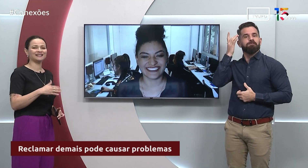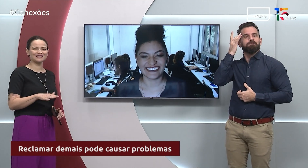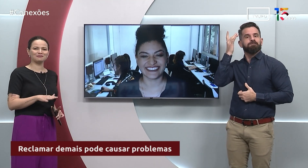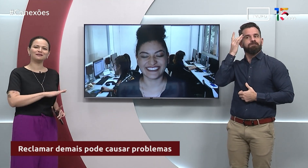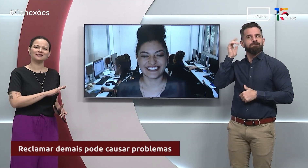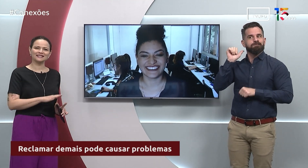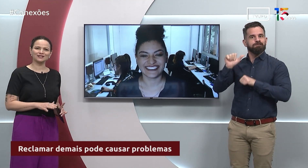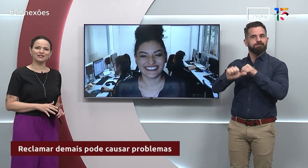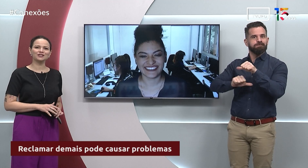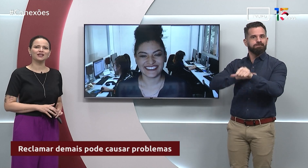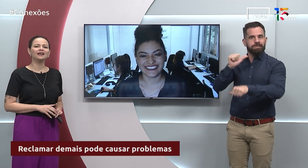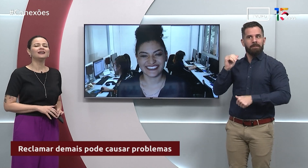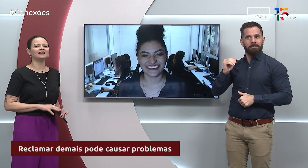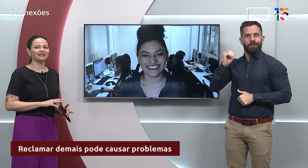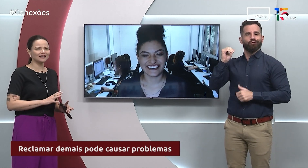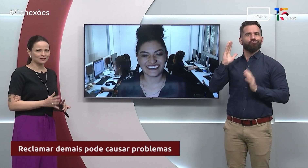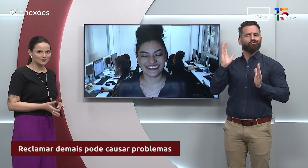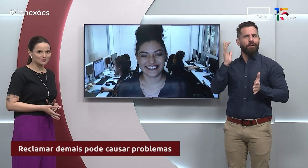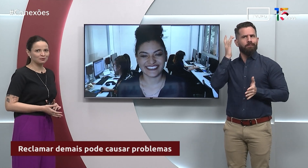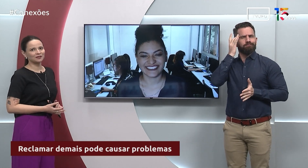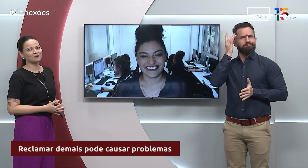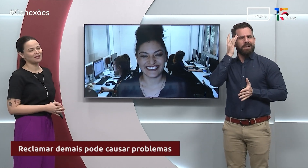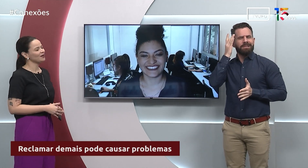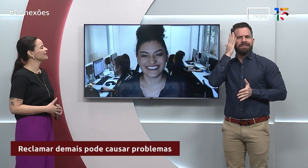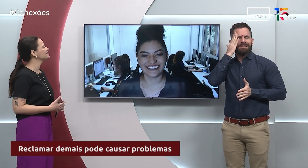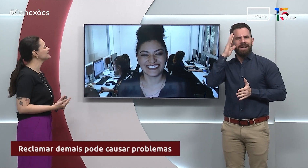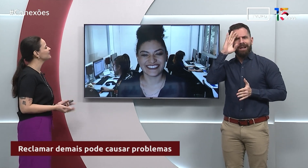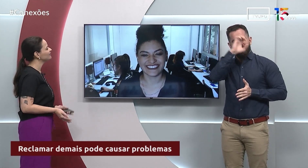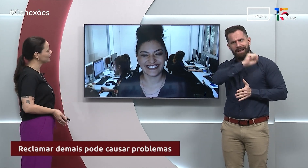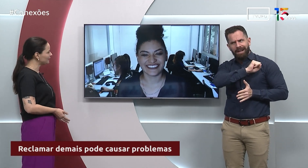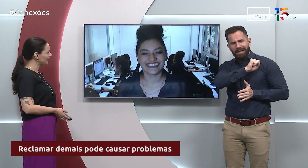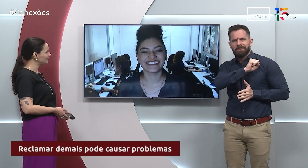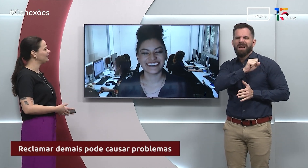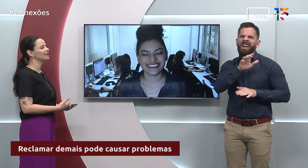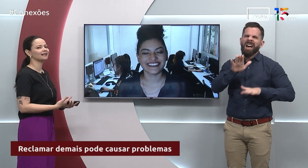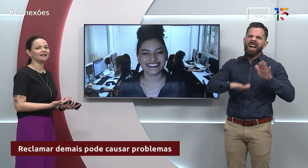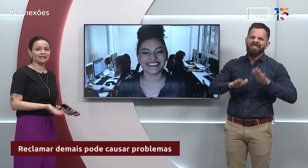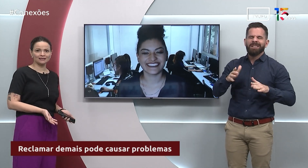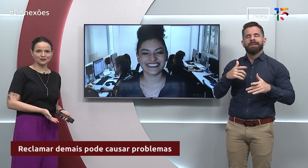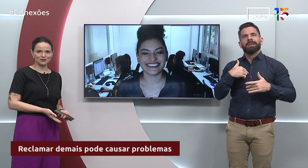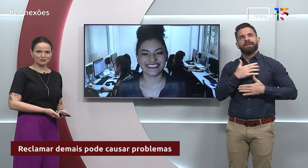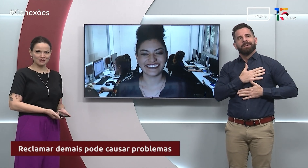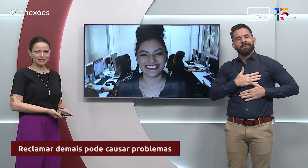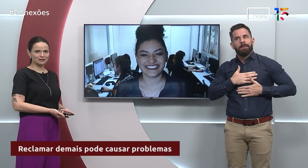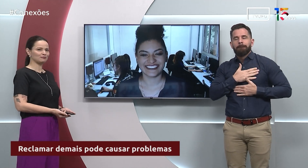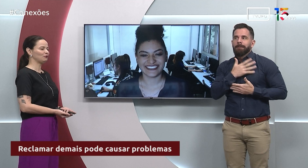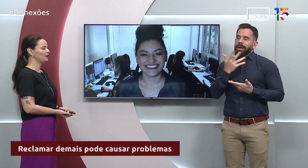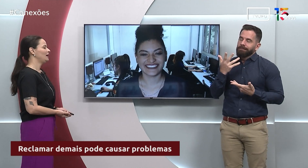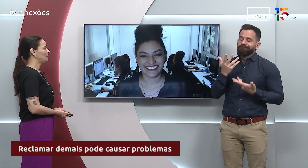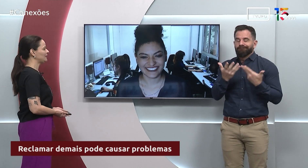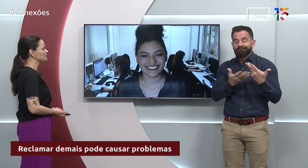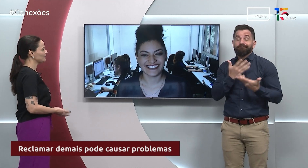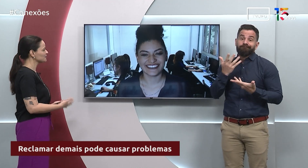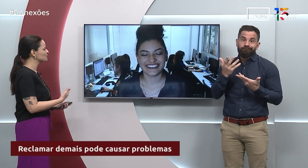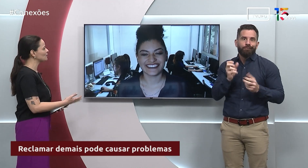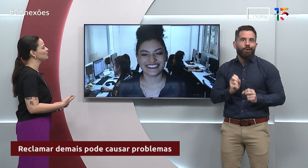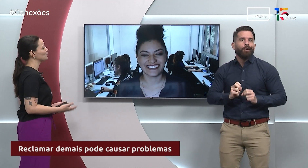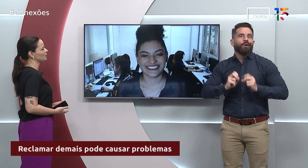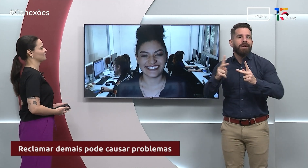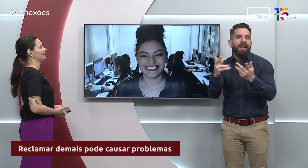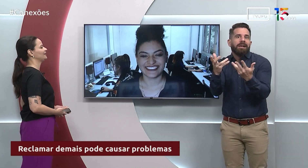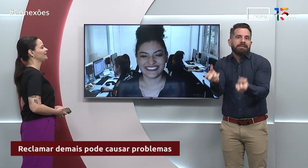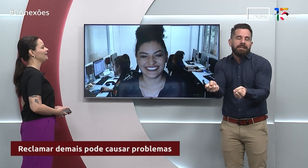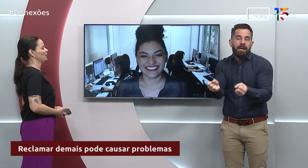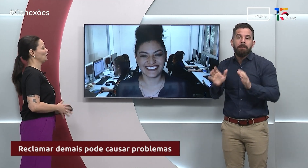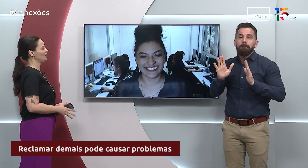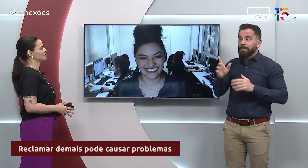e o envelhecimento faz a gente entender as coisas um pouquinho melhor, às vezes levar na brincadeira, rir da gente mesmo, mas para pessoas como